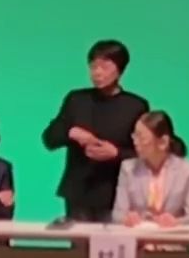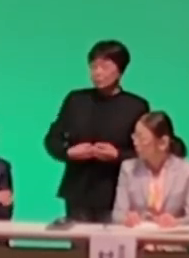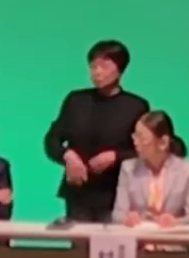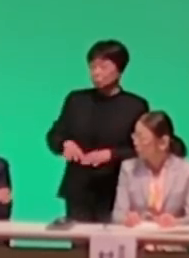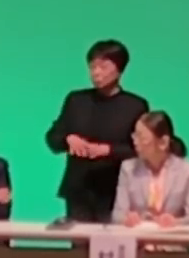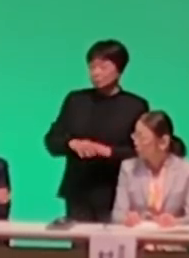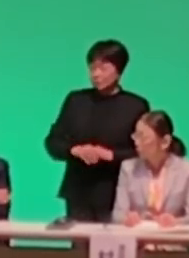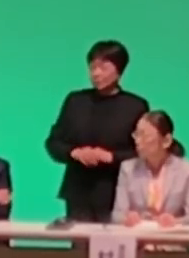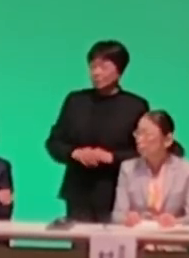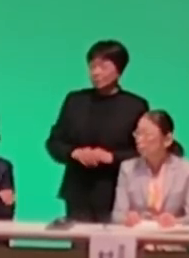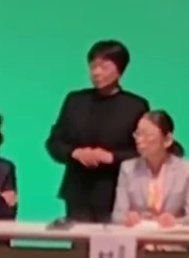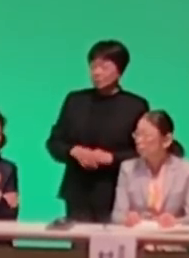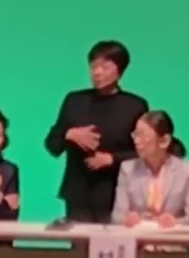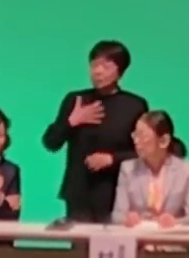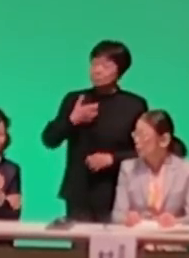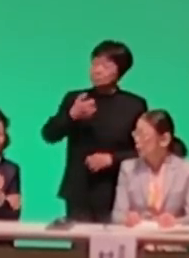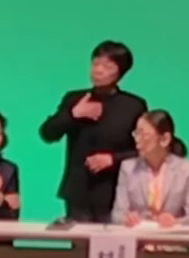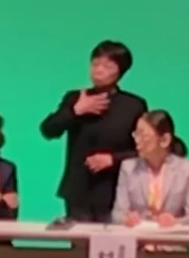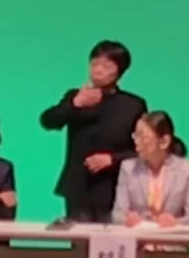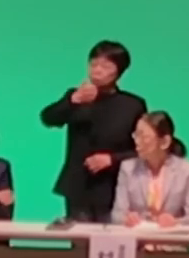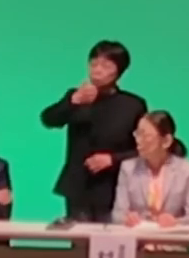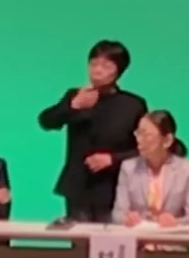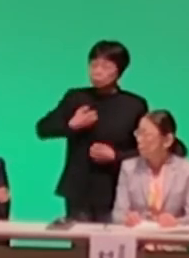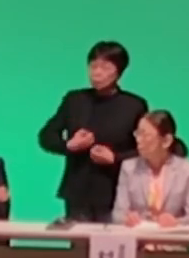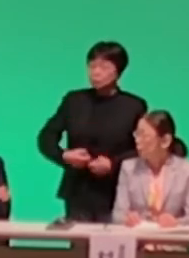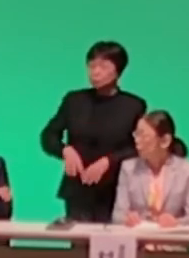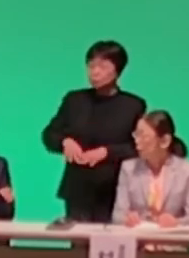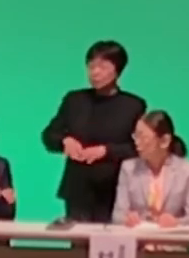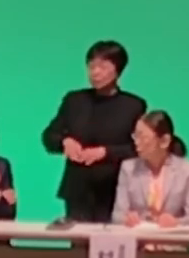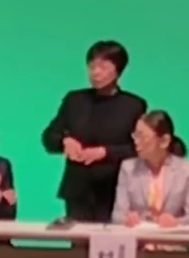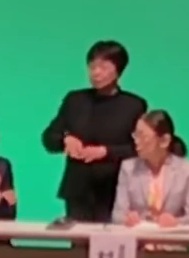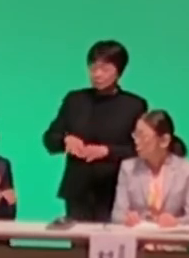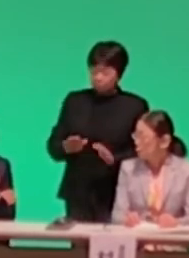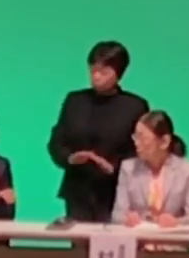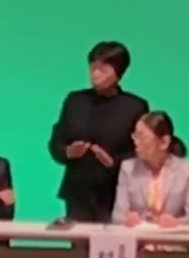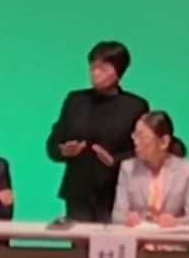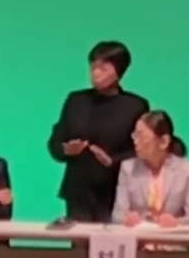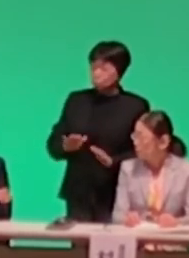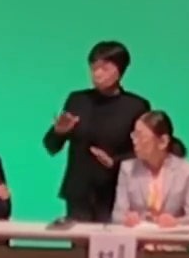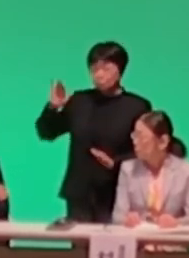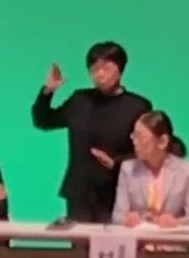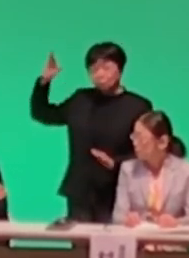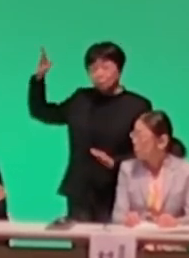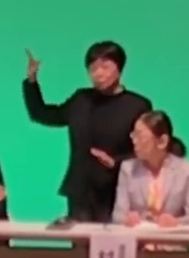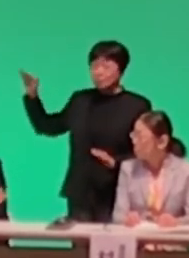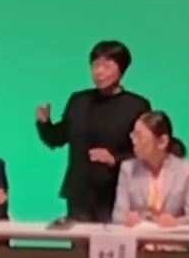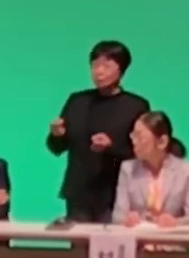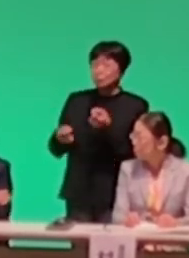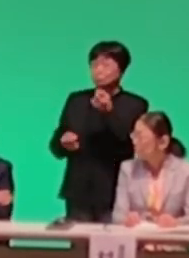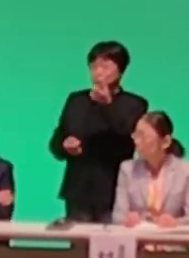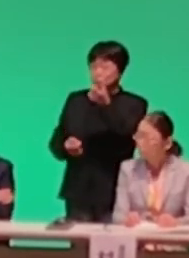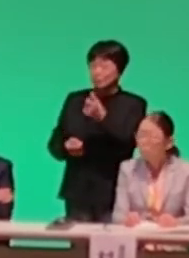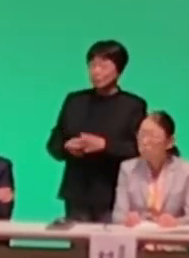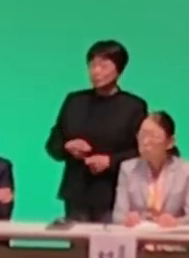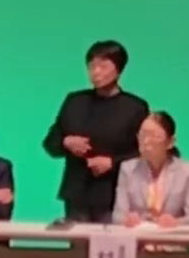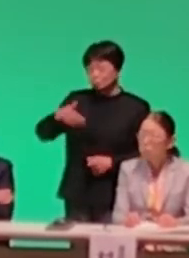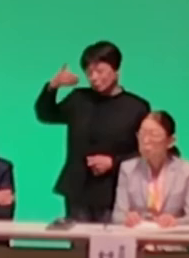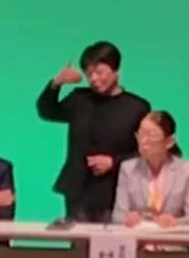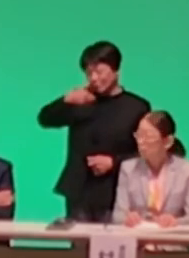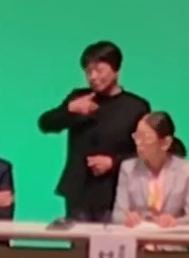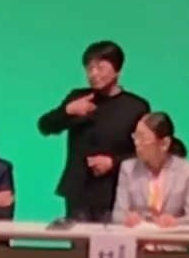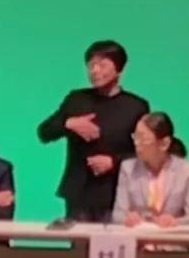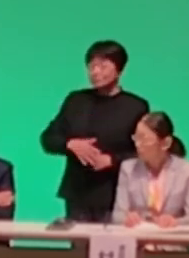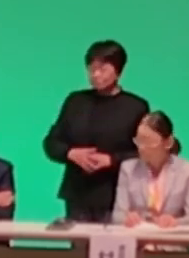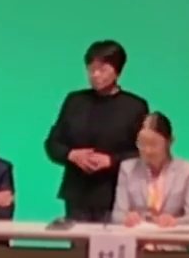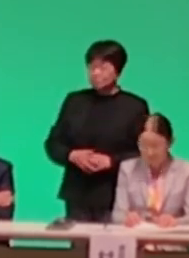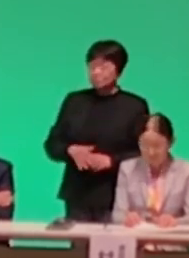れるのに、私は50で産んでしまったからその思い出作りが短いじゃないかみたいな後悔が生ずるんで、まあ、これ